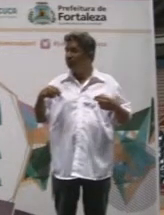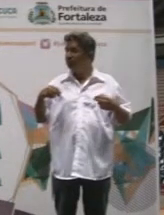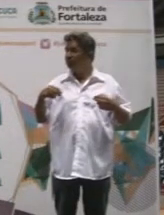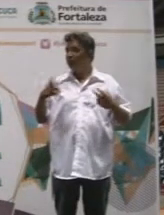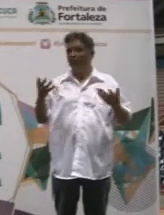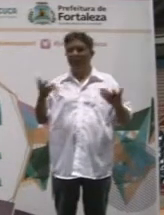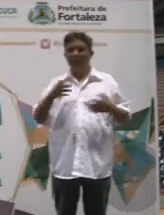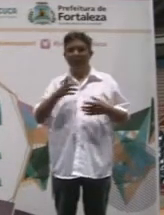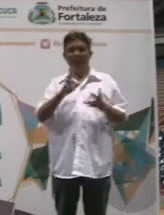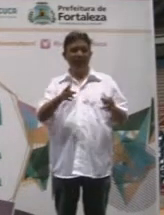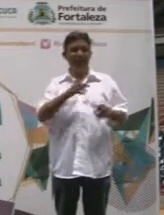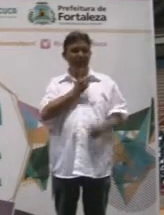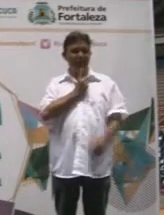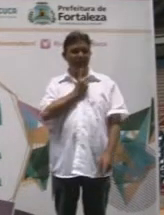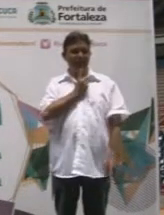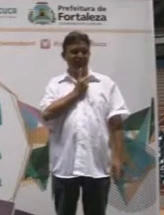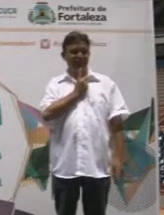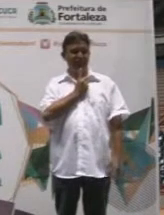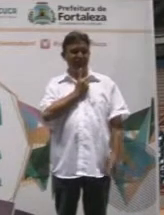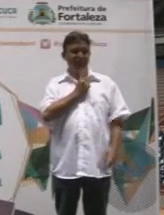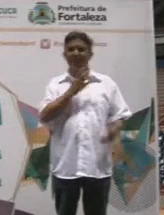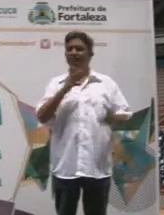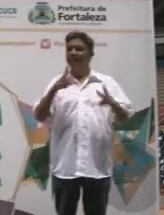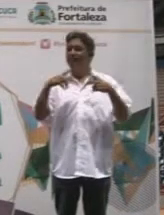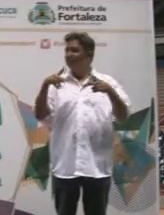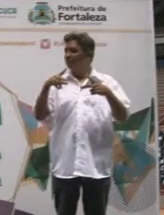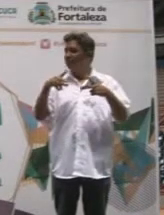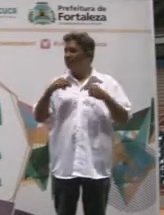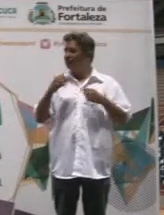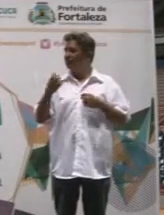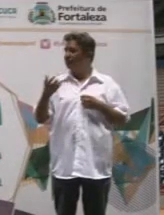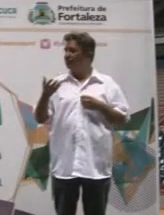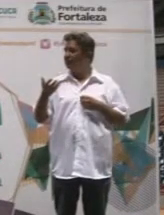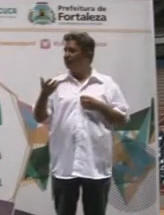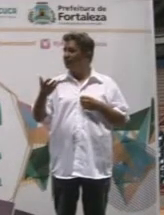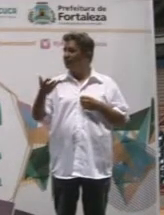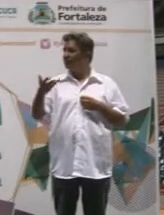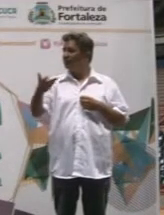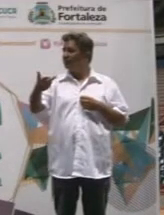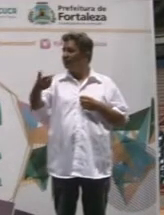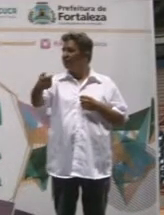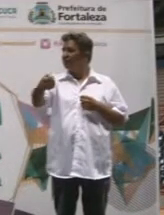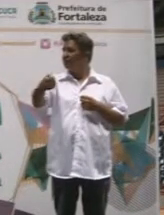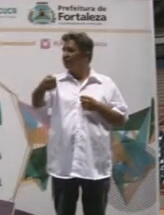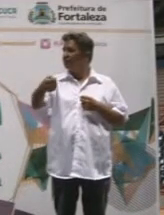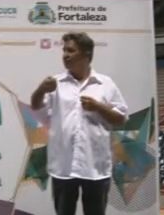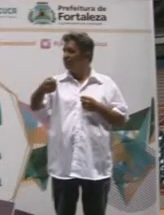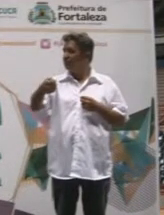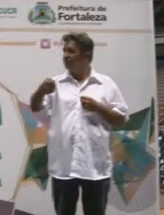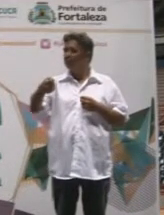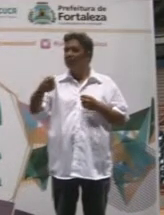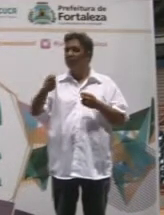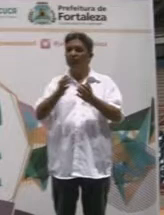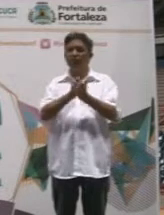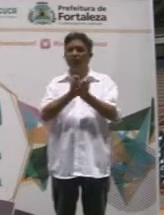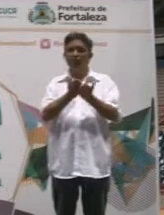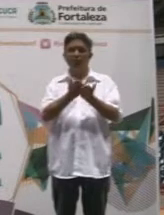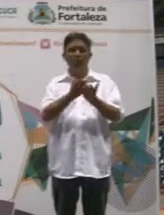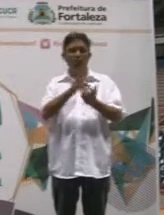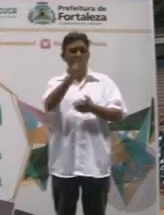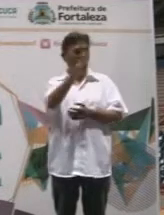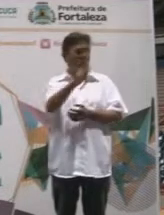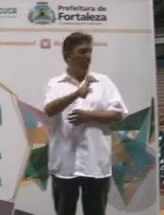da Silvio Santos, assim. Esse outro presente maravilhoso que eu recebi aqui, esse caderno do Padre